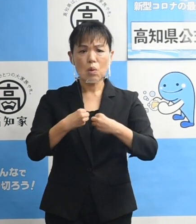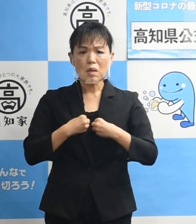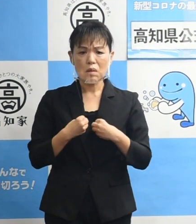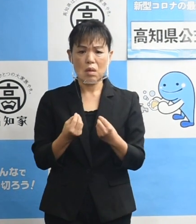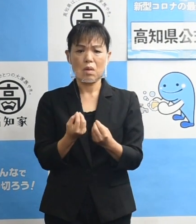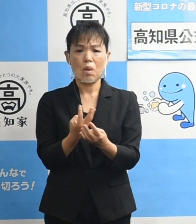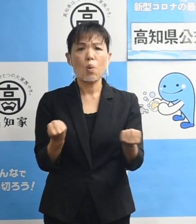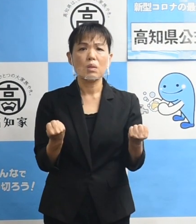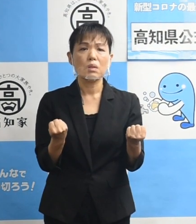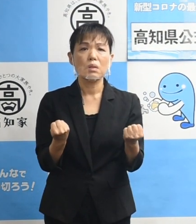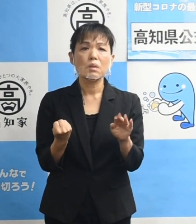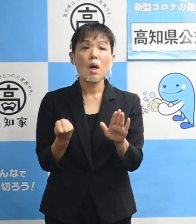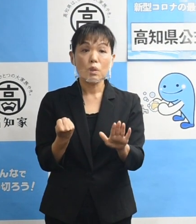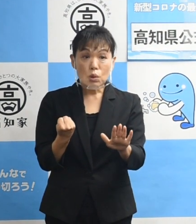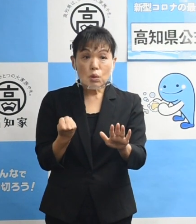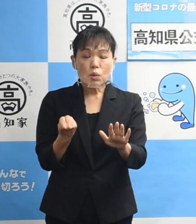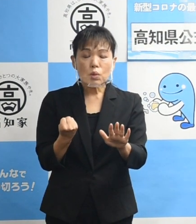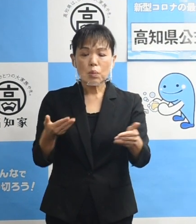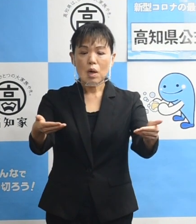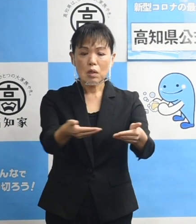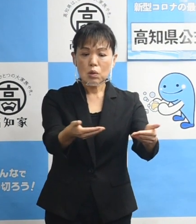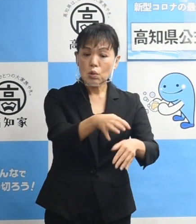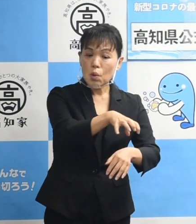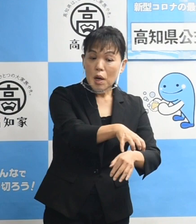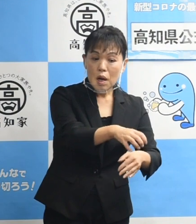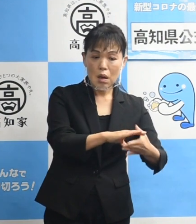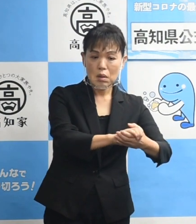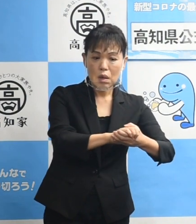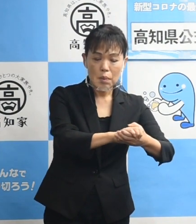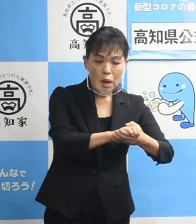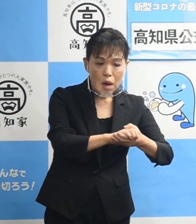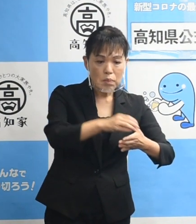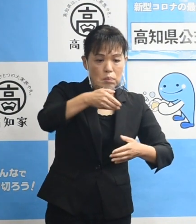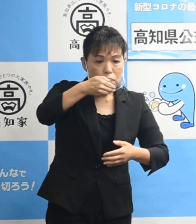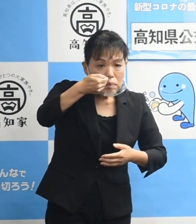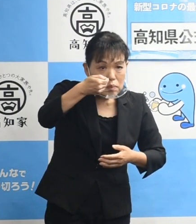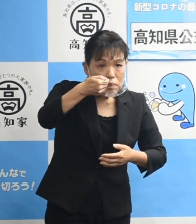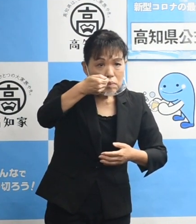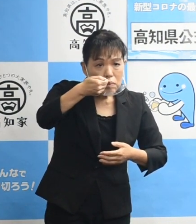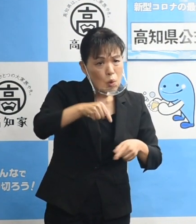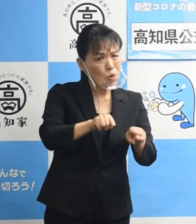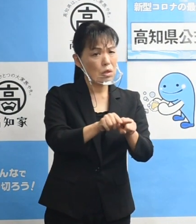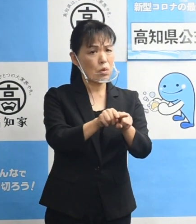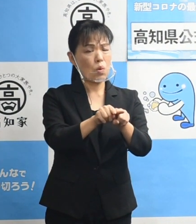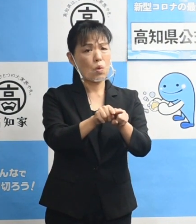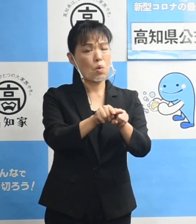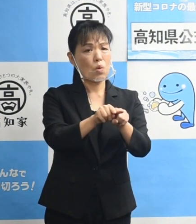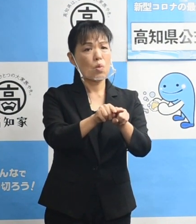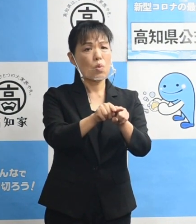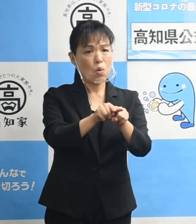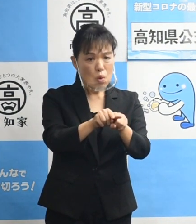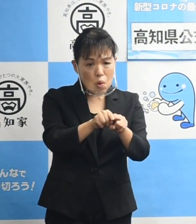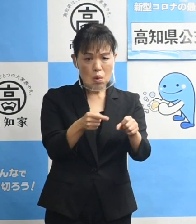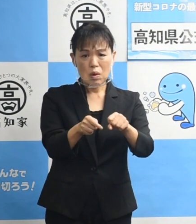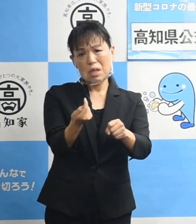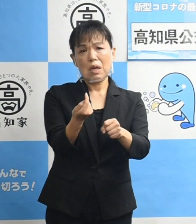でございますが、また職場の仲間などで飲食を共にしたといった接触が契機とみ